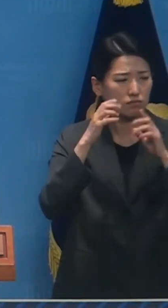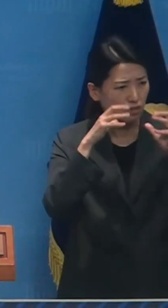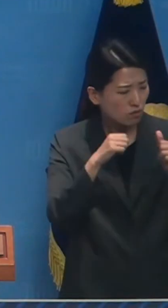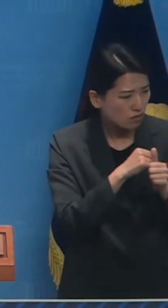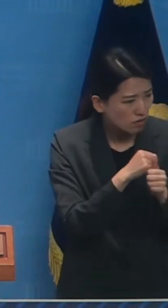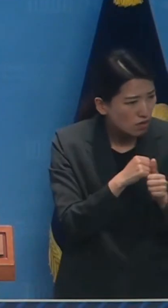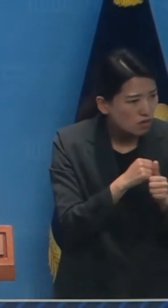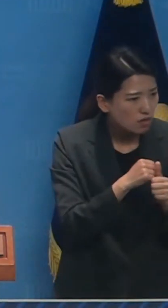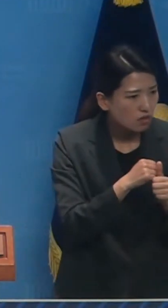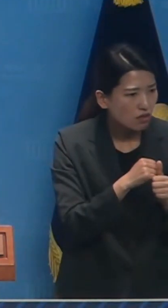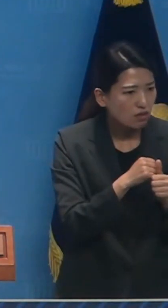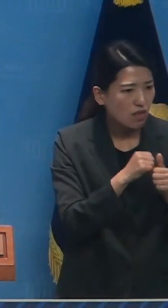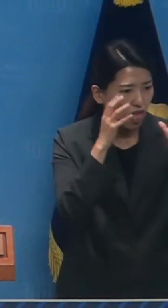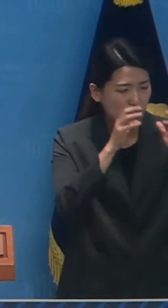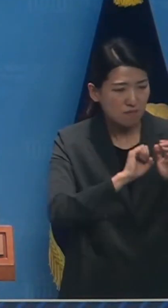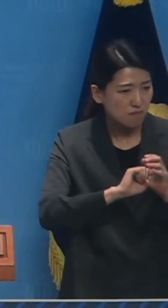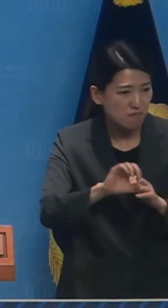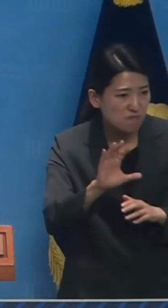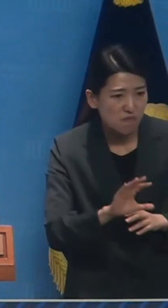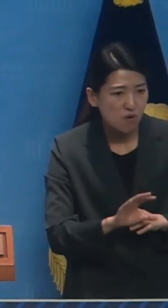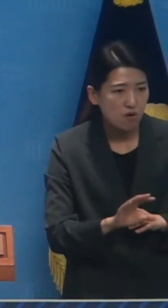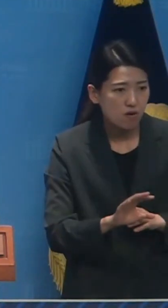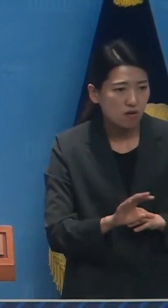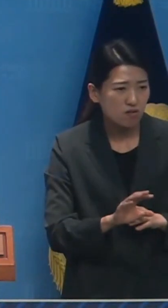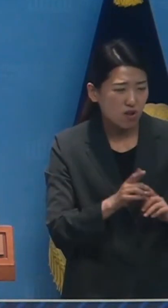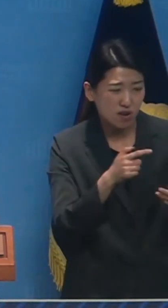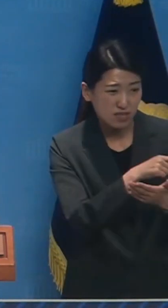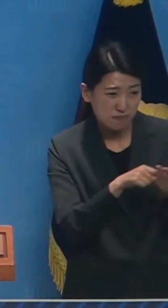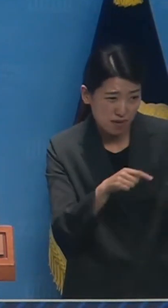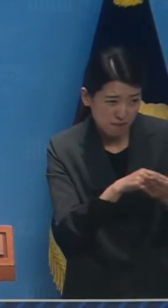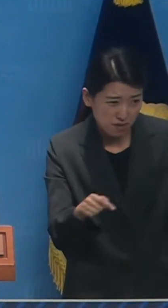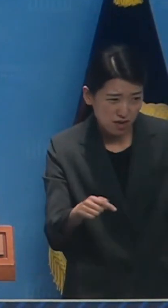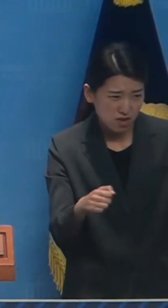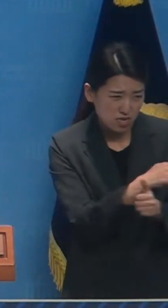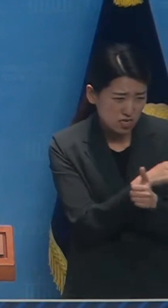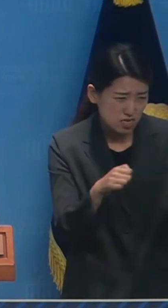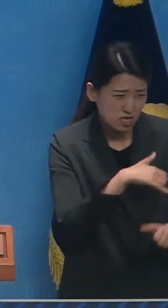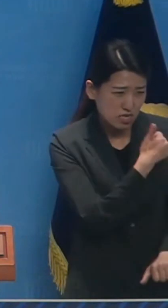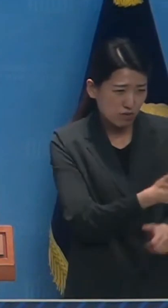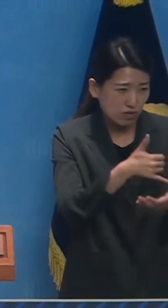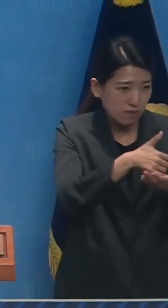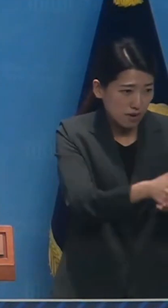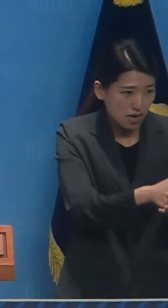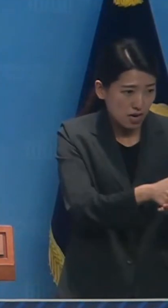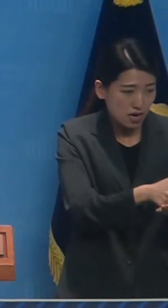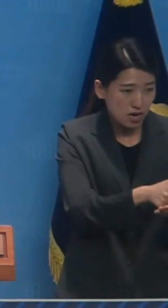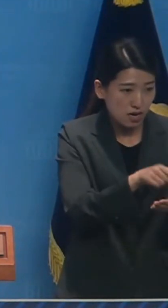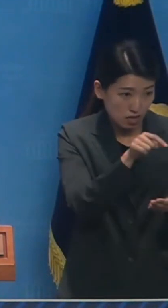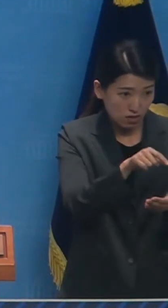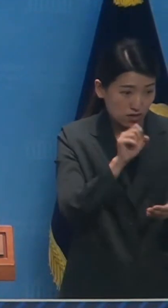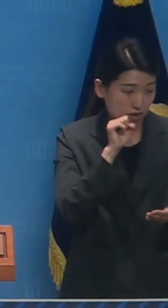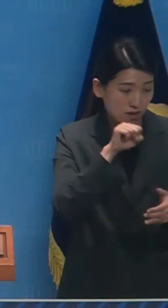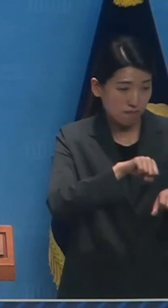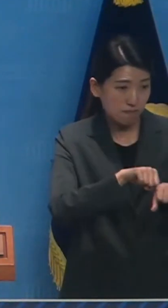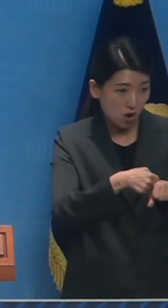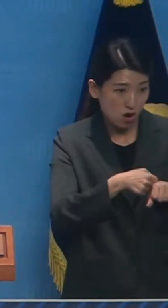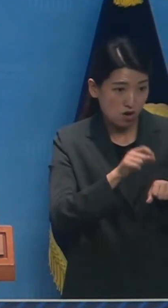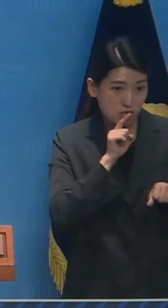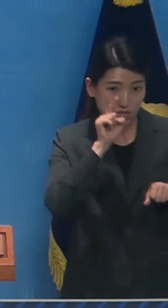등 영유아 유기 공소시효 없애기의 선제조치 공공약속은, 그리고 그와